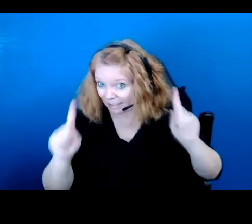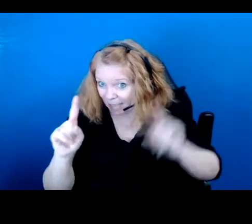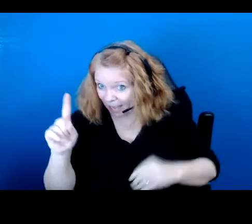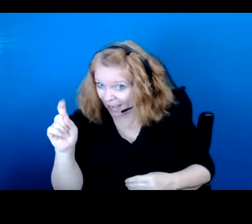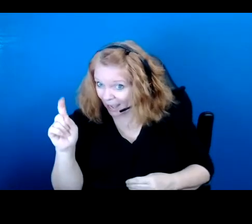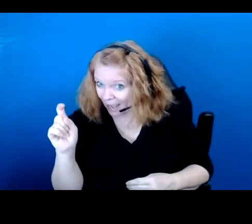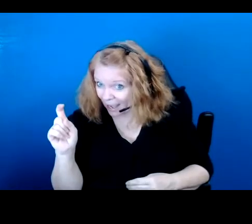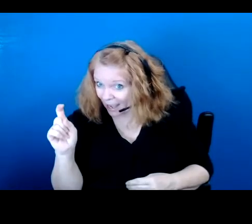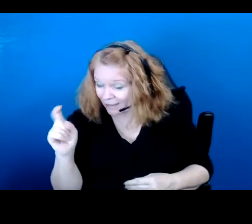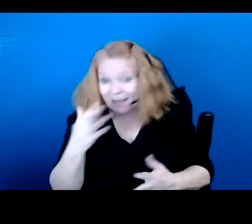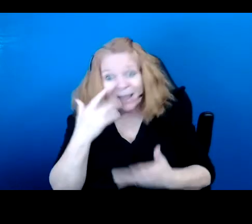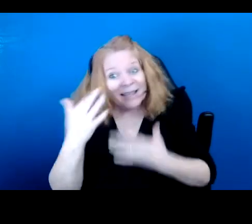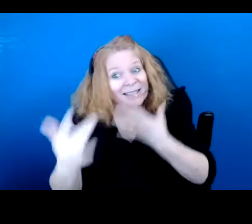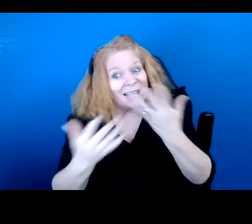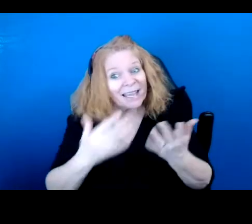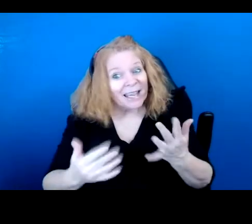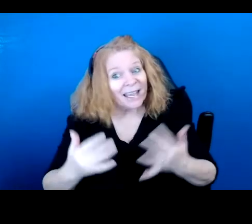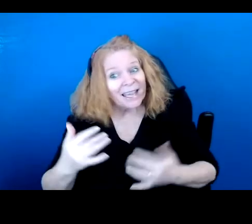que va a ser exitosa